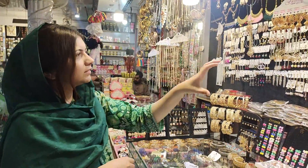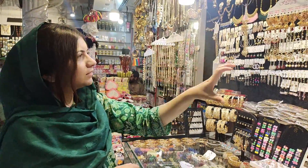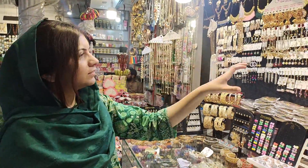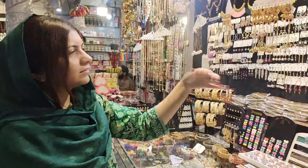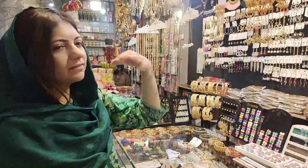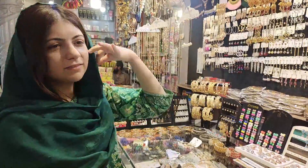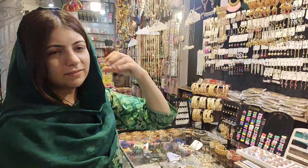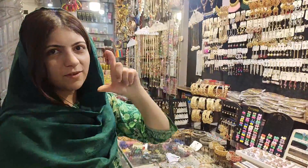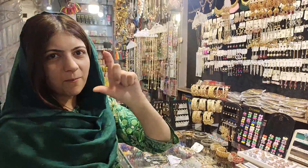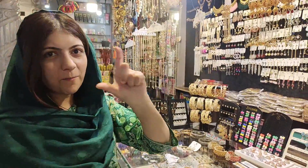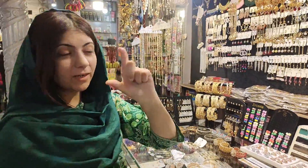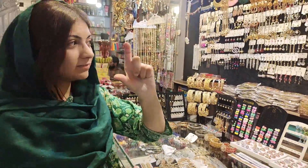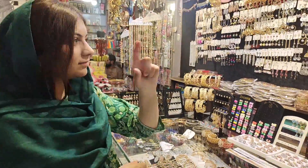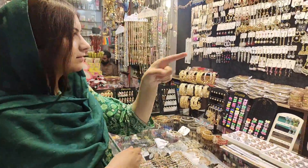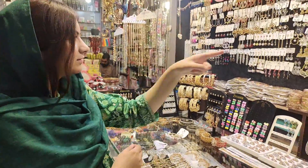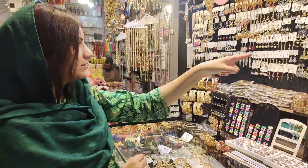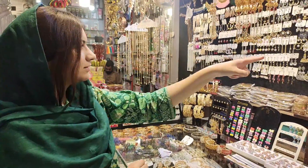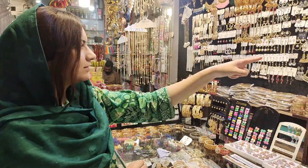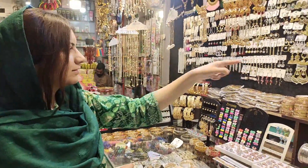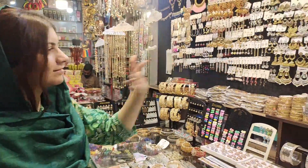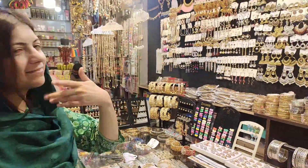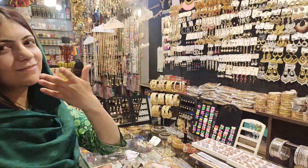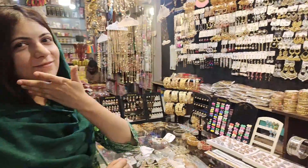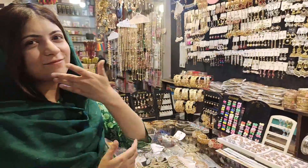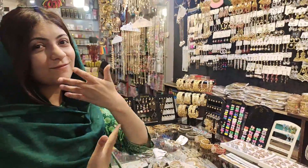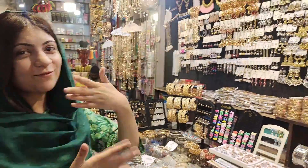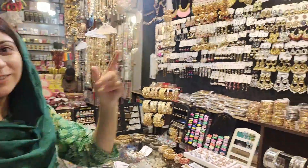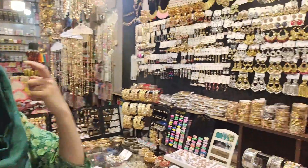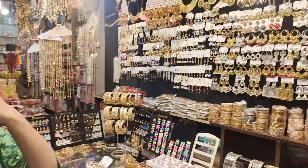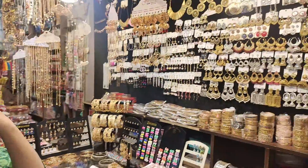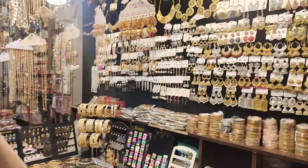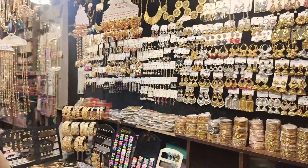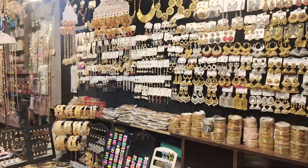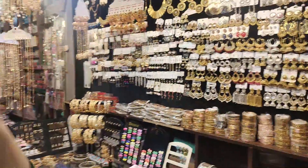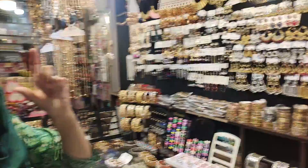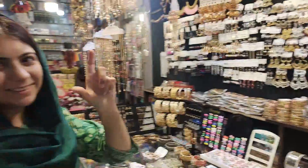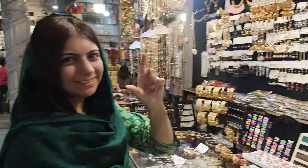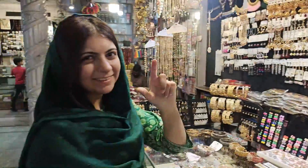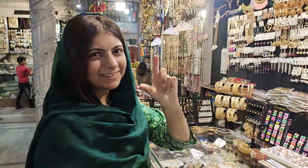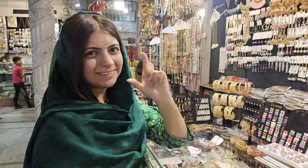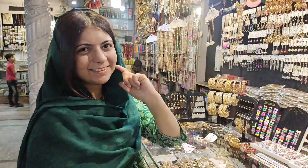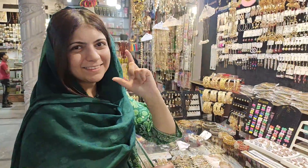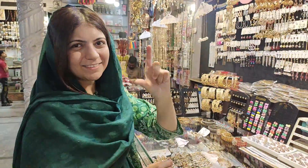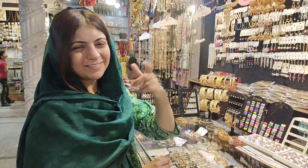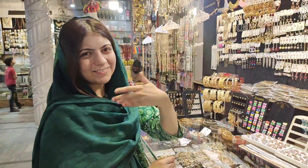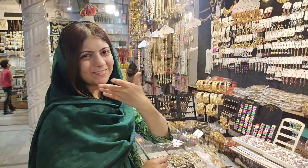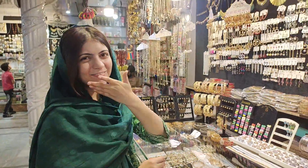अच्छी हैं। और ये बड़े बड़े झुमके, यू नो इतने फिट, मुझे तो झुमके बहुत पसंद हैवी